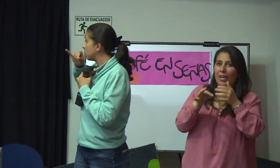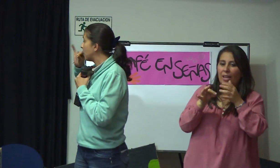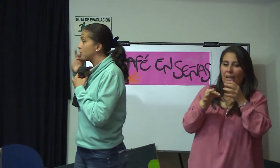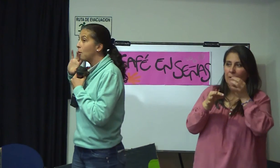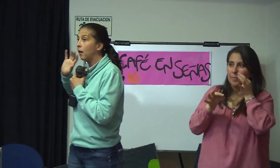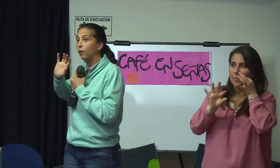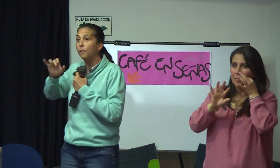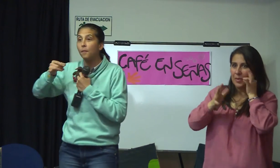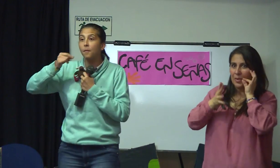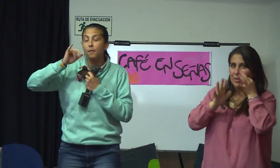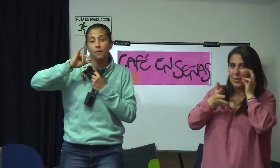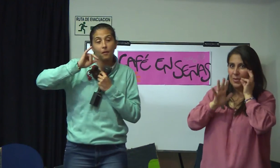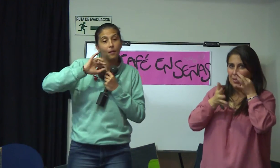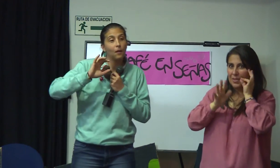estamos tomando.